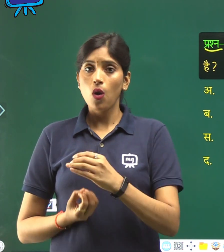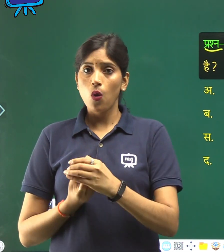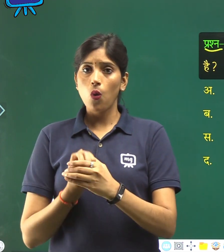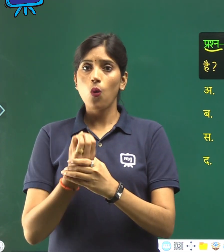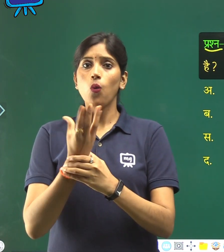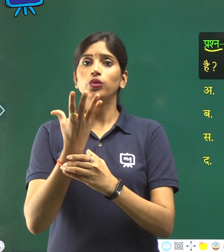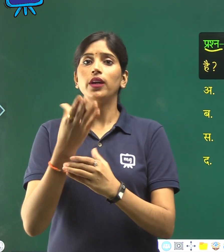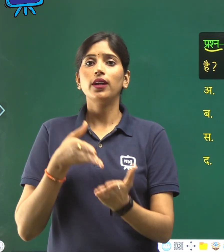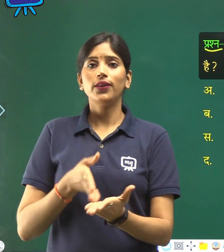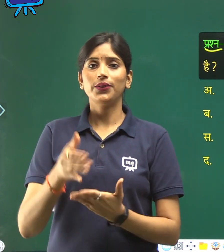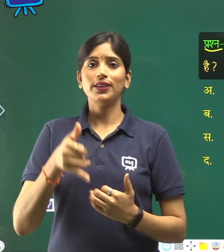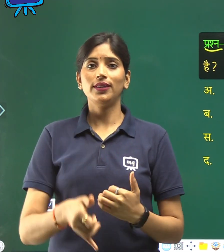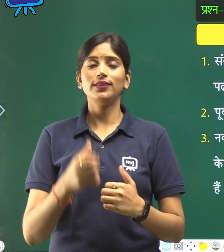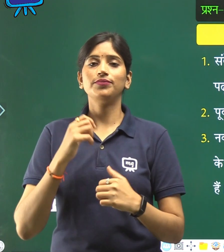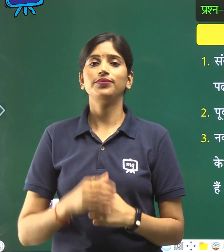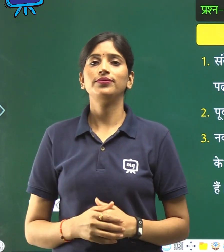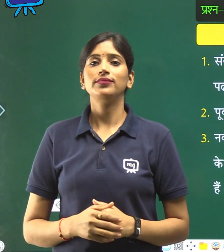उदय होता है।